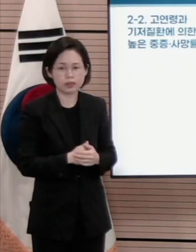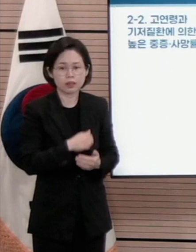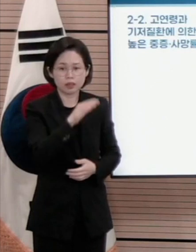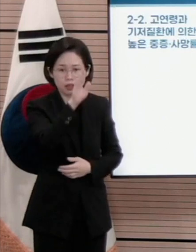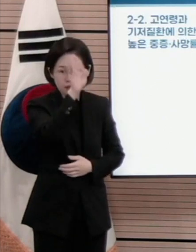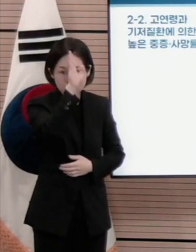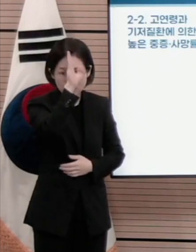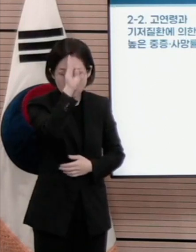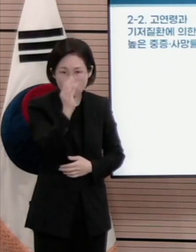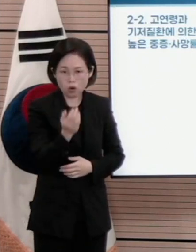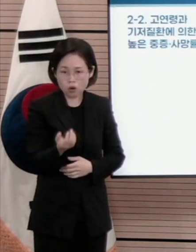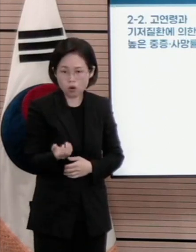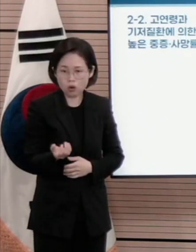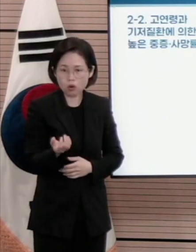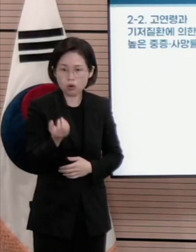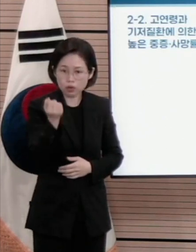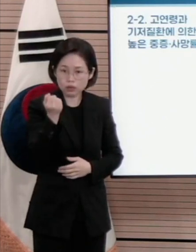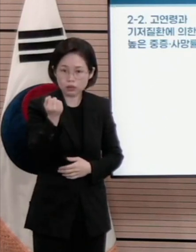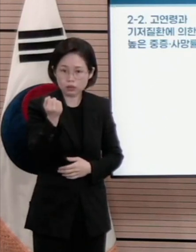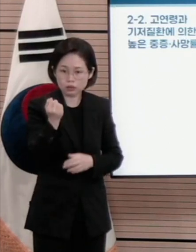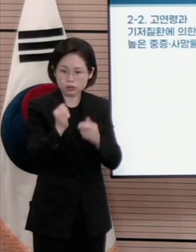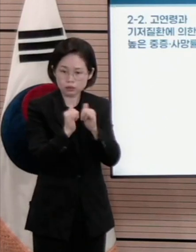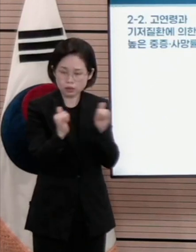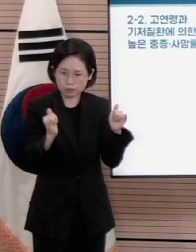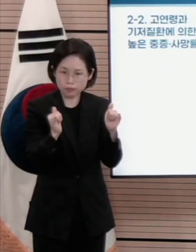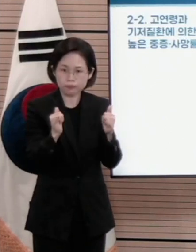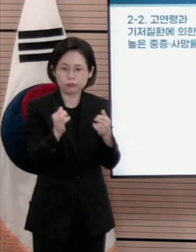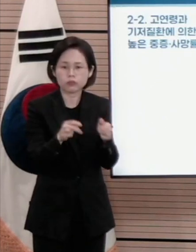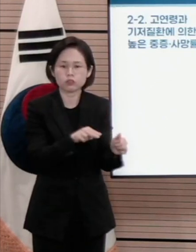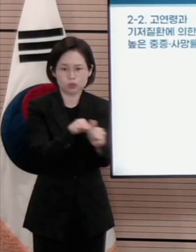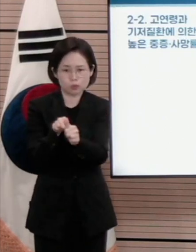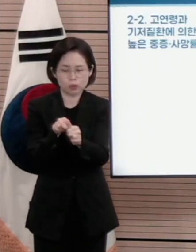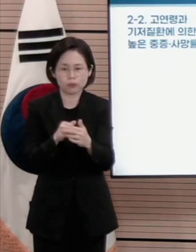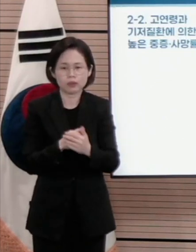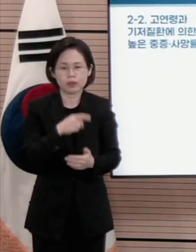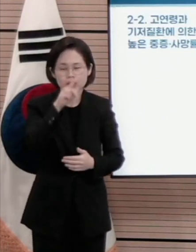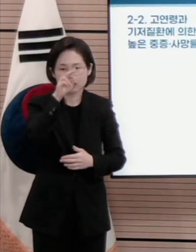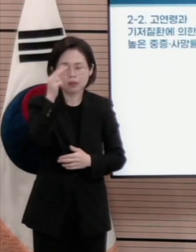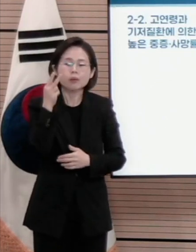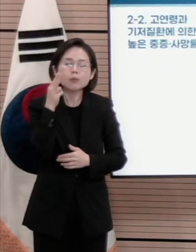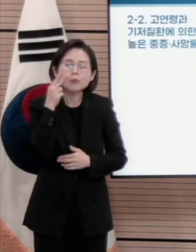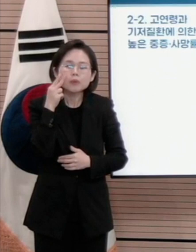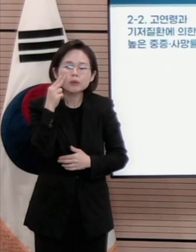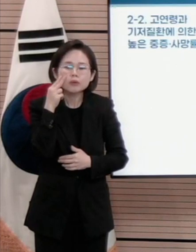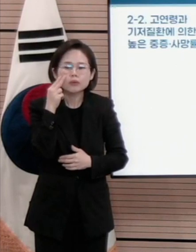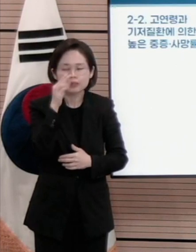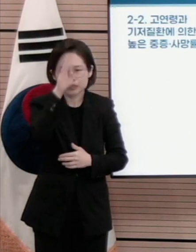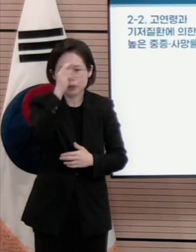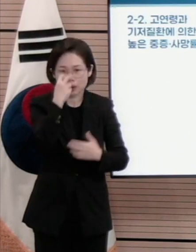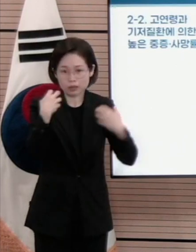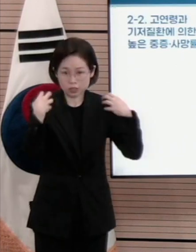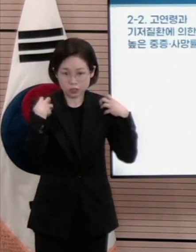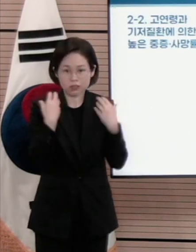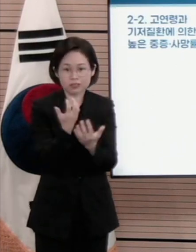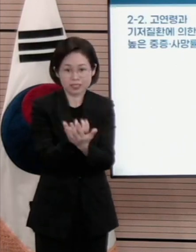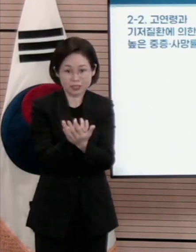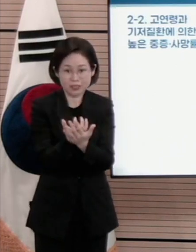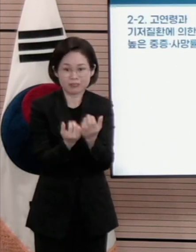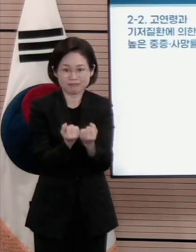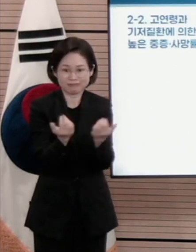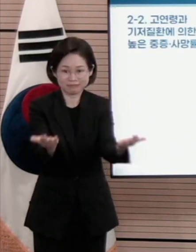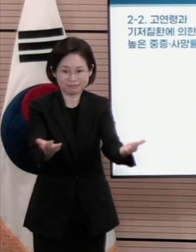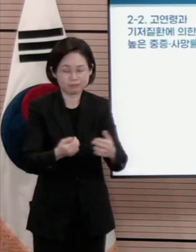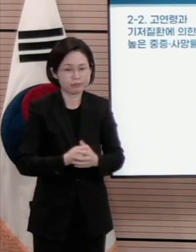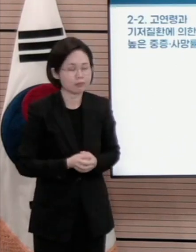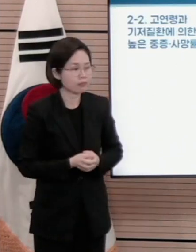기저질환에 얼마나 가지고 있는지 보유한 자료가 되겠는데요. 미국 CDC 자료가 되겠습니다. 여기 보시면